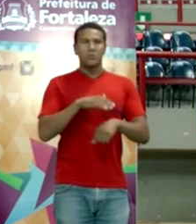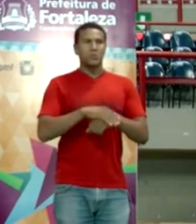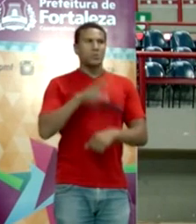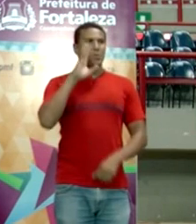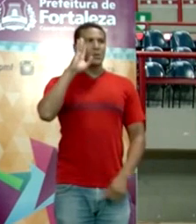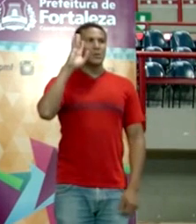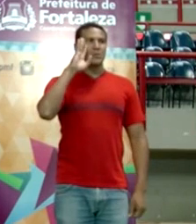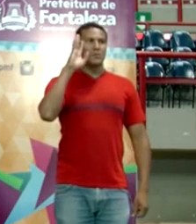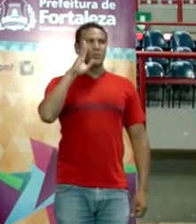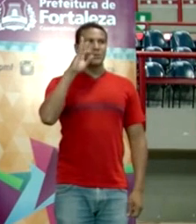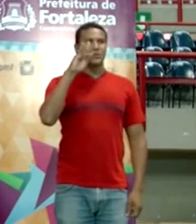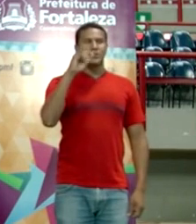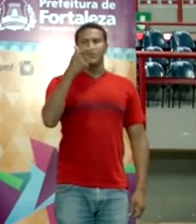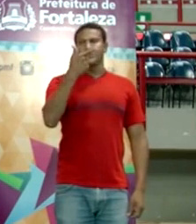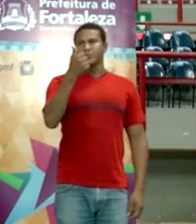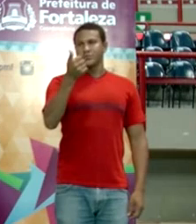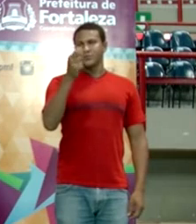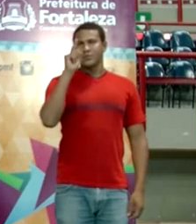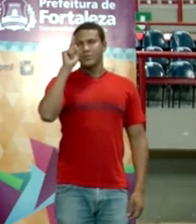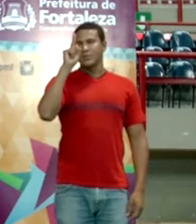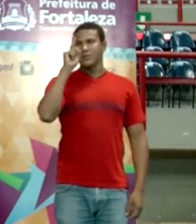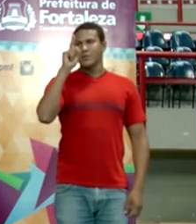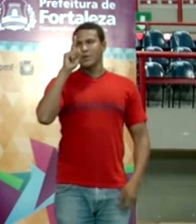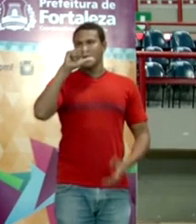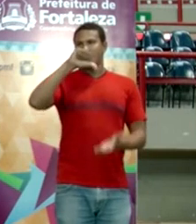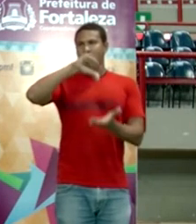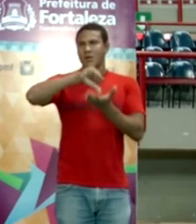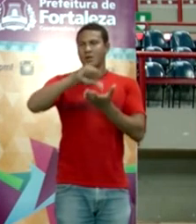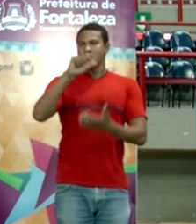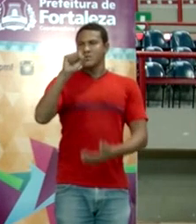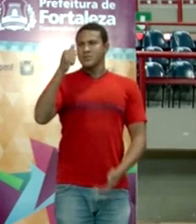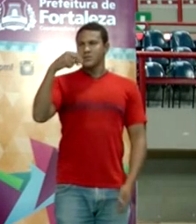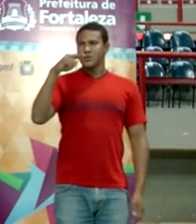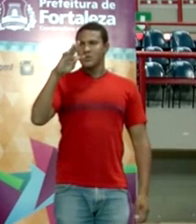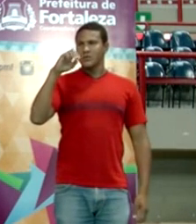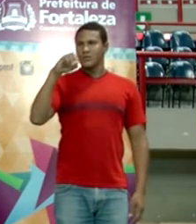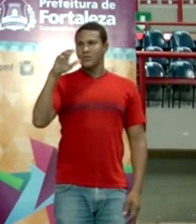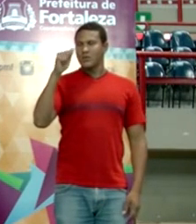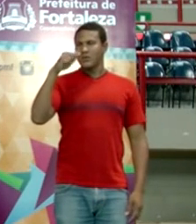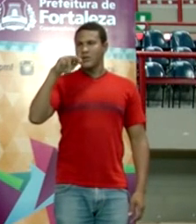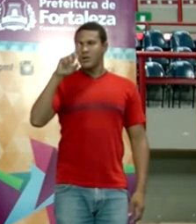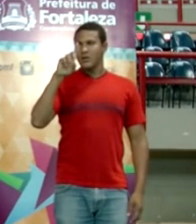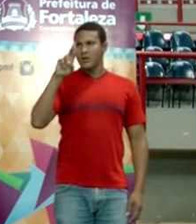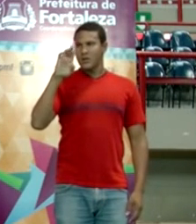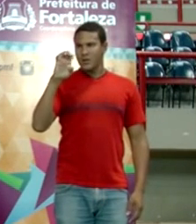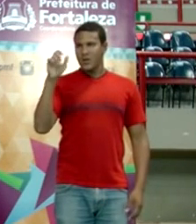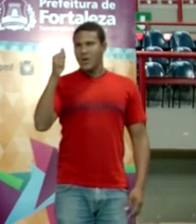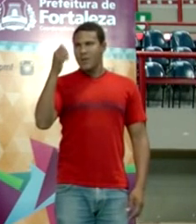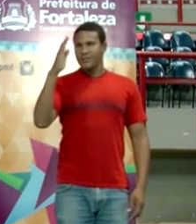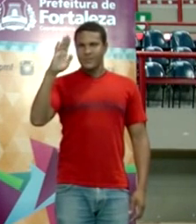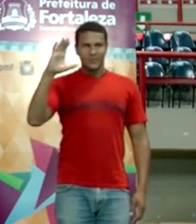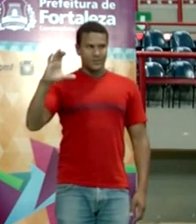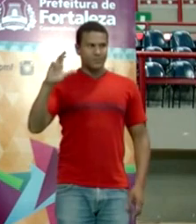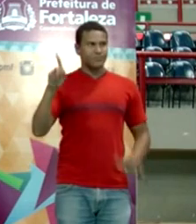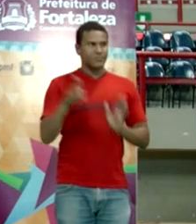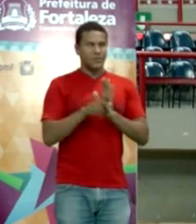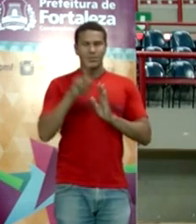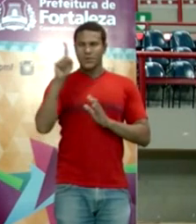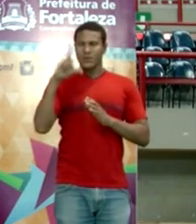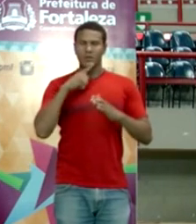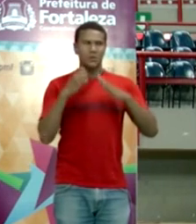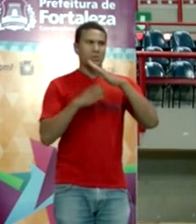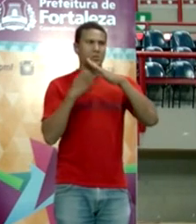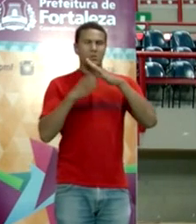21, em Santo André, no ABC. Segundo a assessoria da Trilock, empresa que distribui os